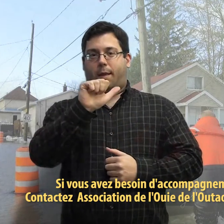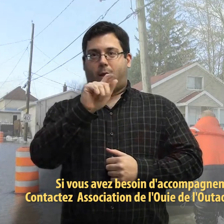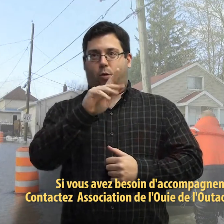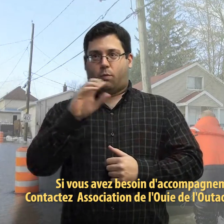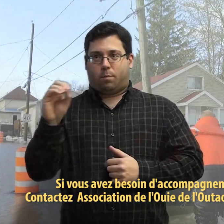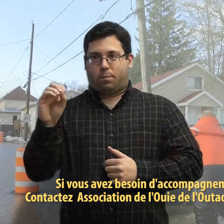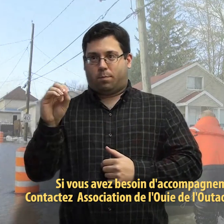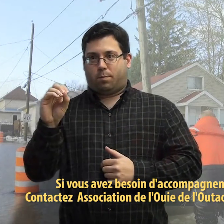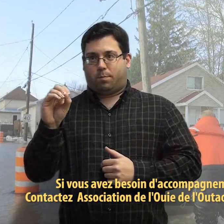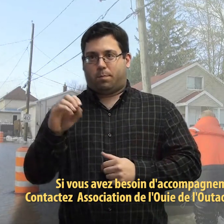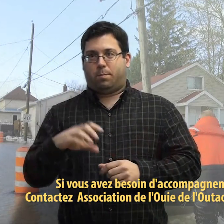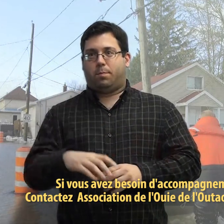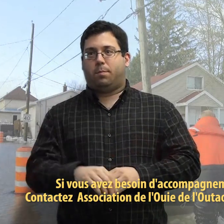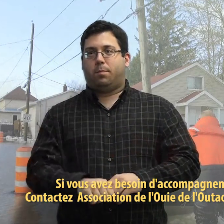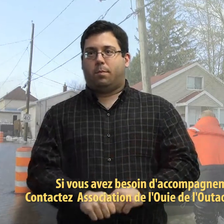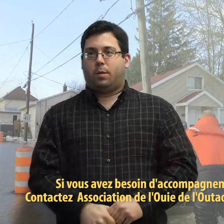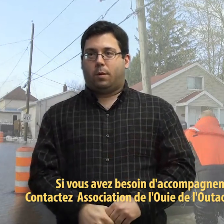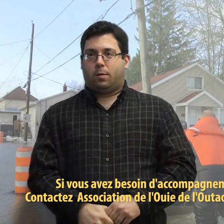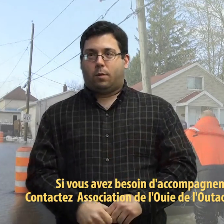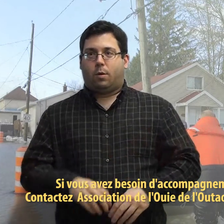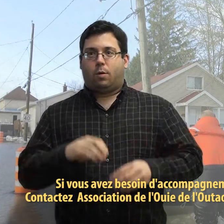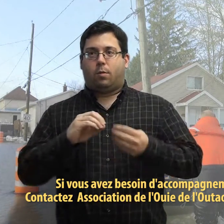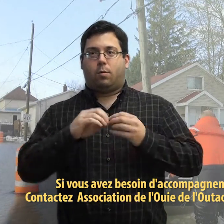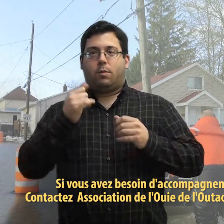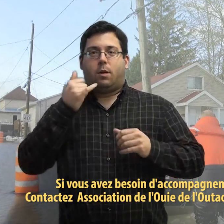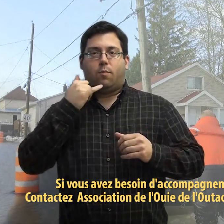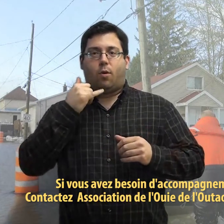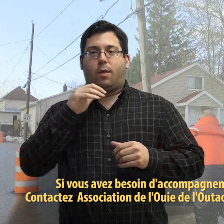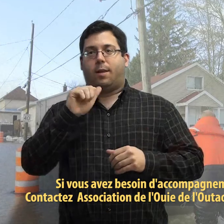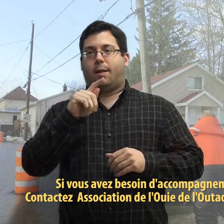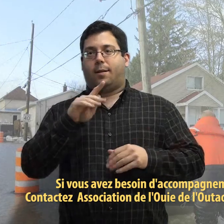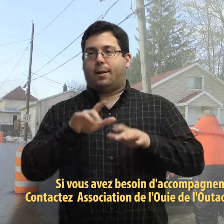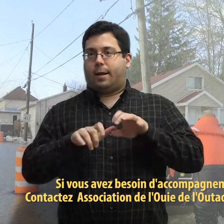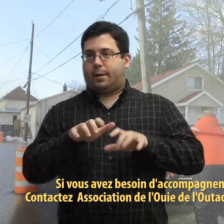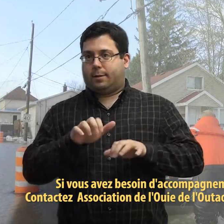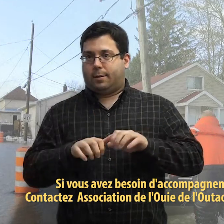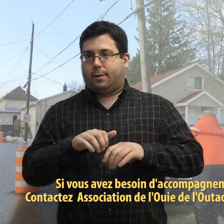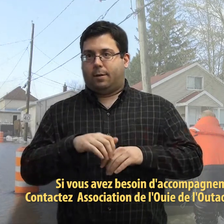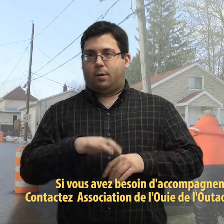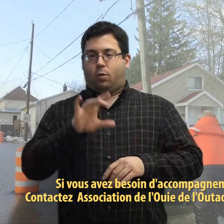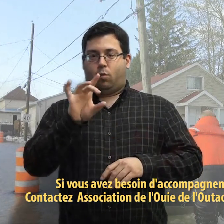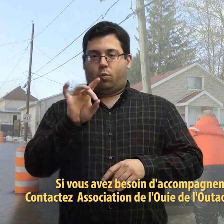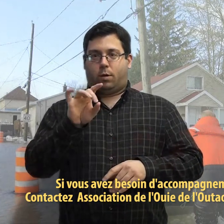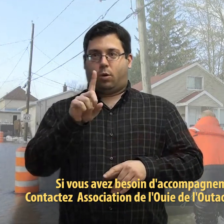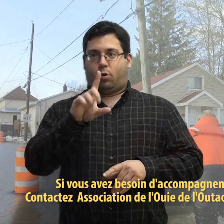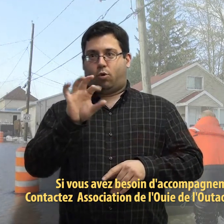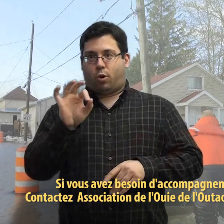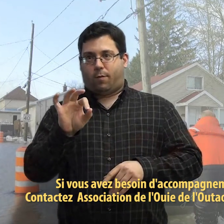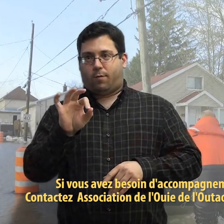l'Outaouais, ADO, au téléphone ou ATS, c'est au